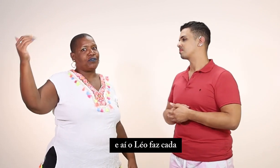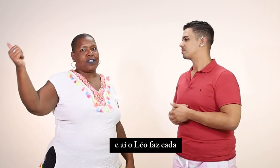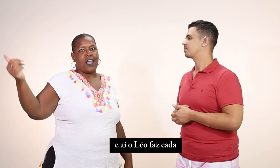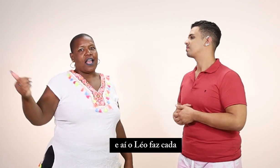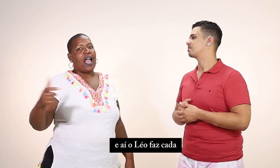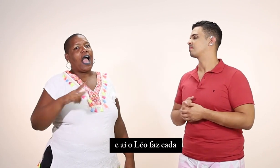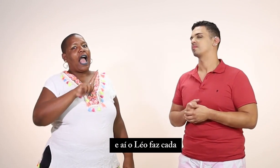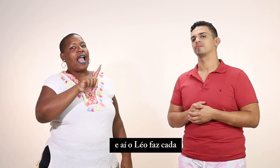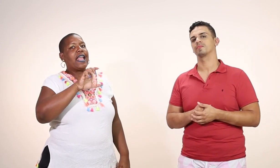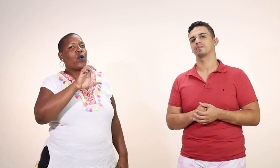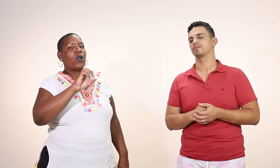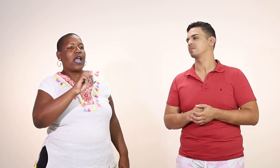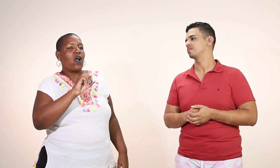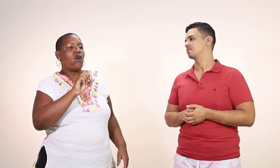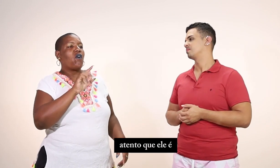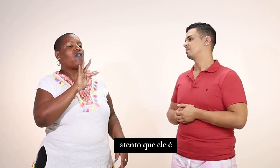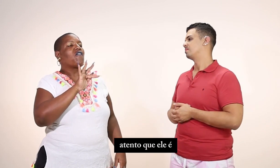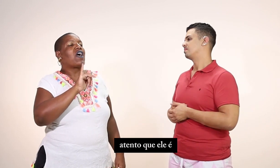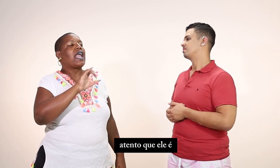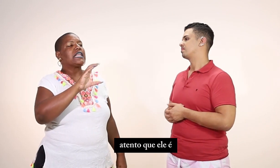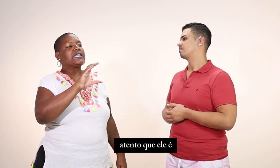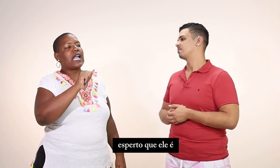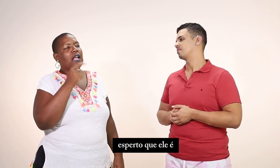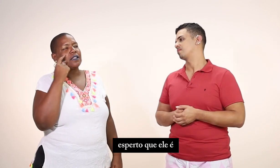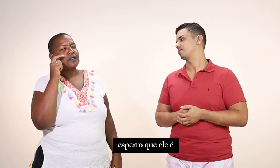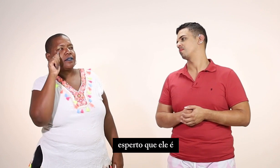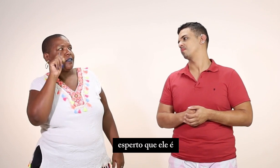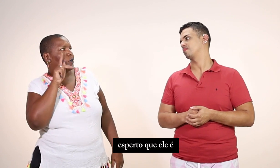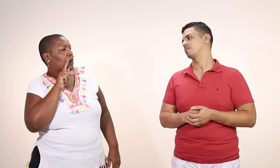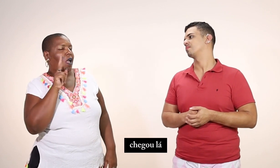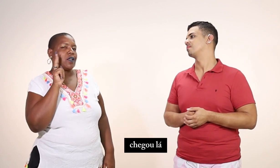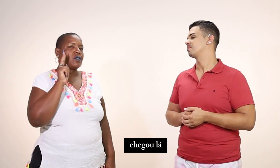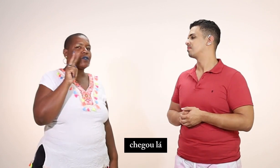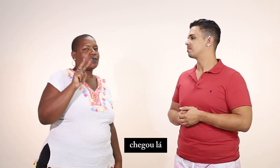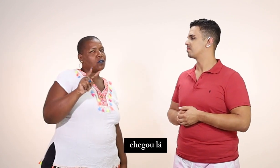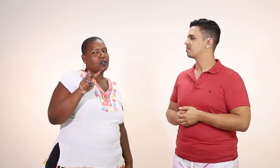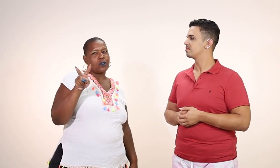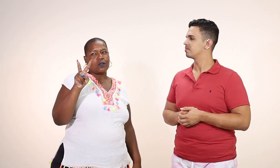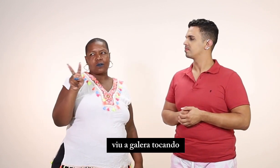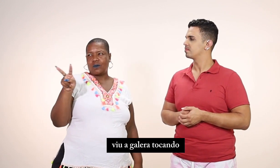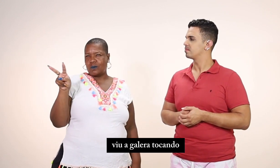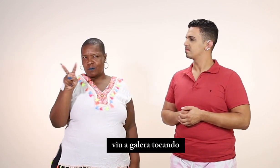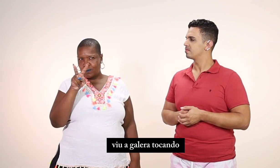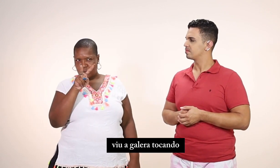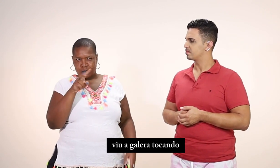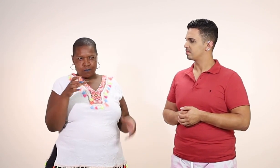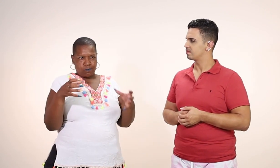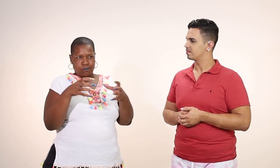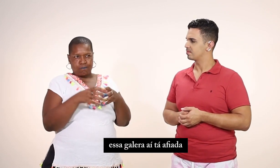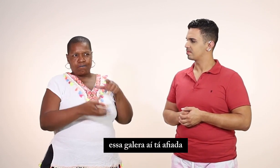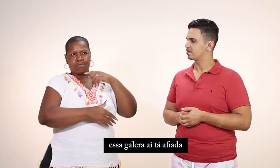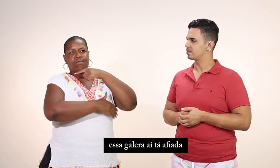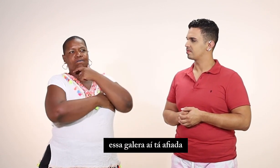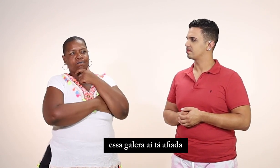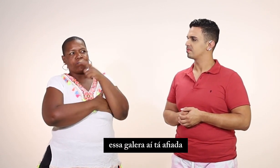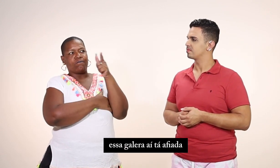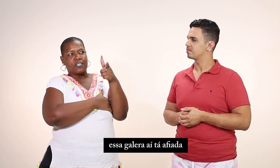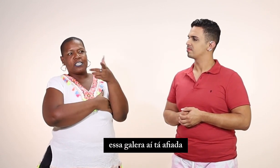Léo Faiscada, atento que ele é, esperto que ele é, chegou lá, viu a galera tocando, falou: "Puxa, essa galera aí tá